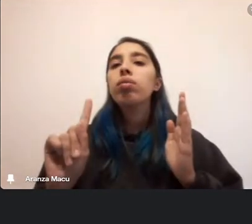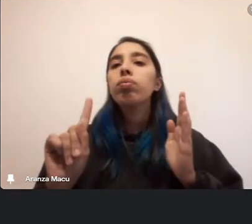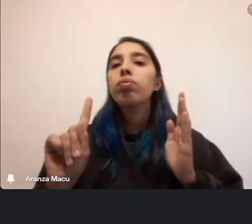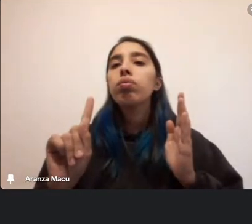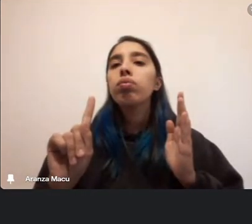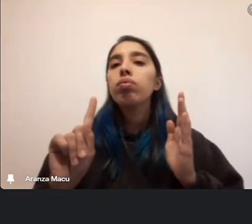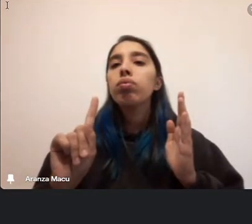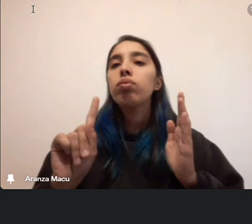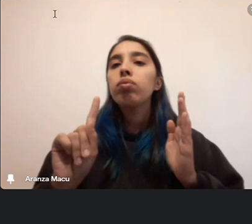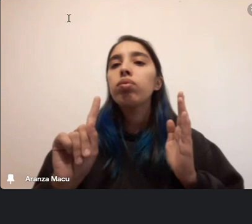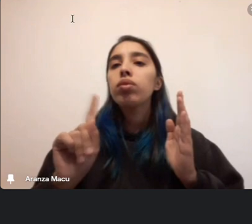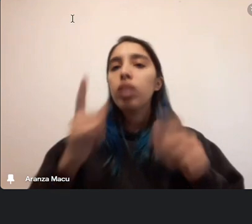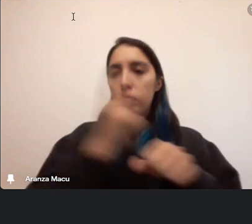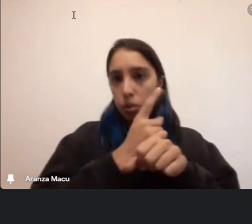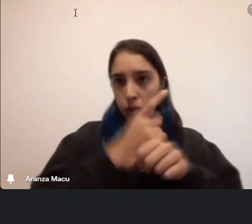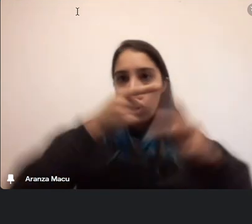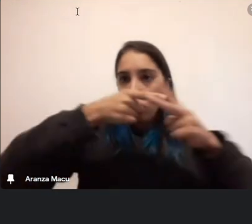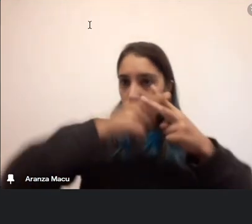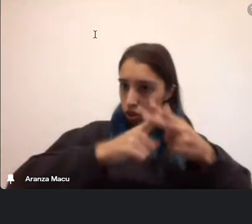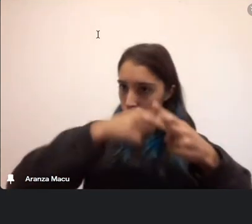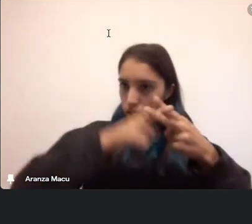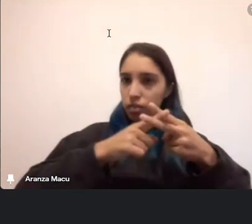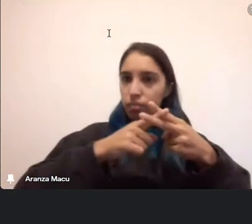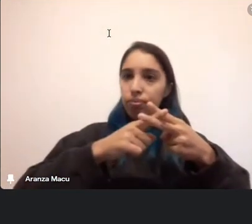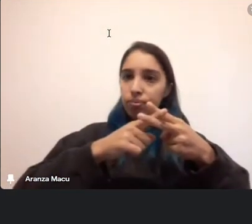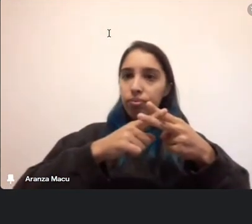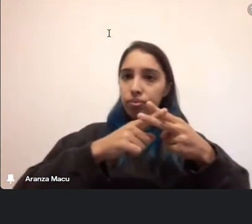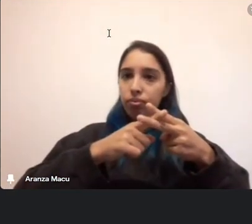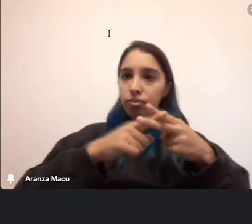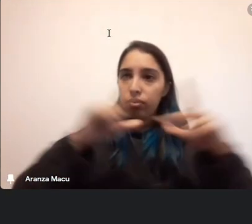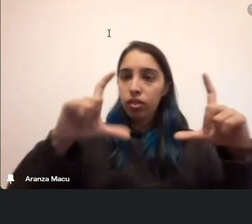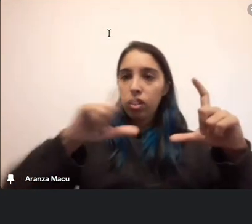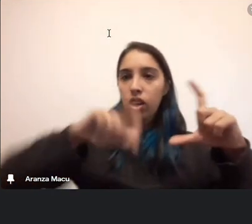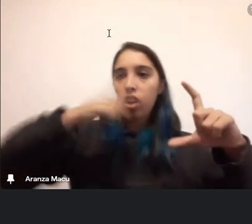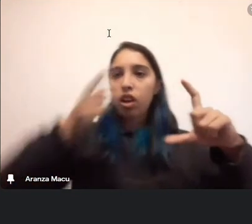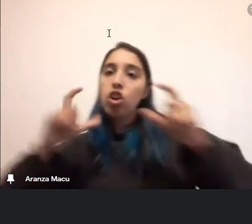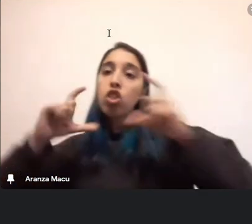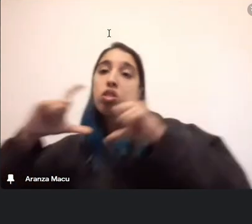technology en el primer Technology. bloque. En Student Learning, Ah. ¿cuál es el núcleo?